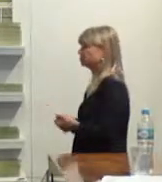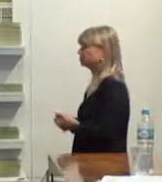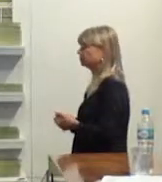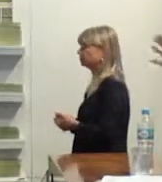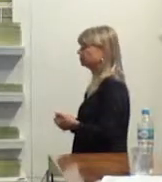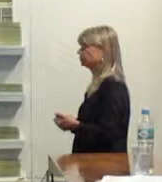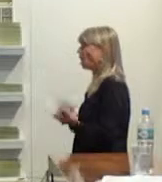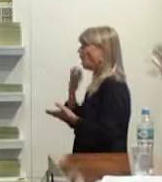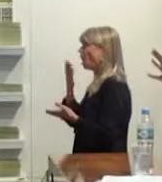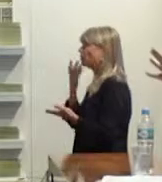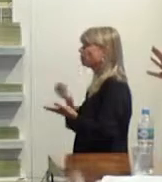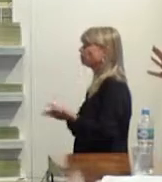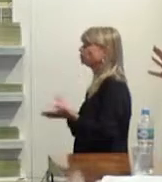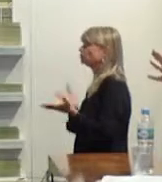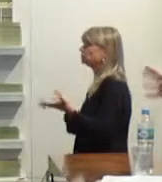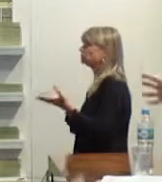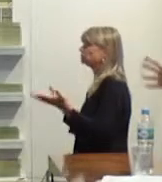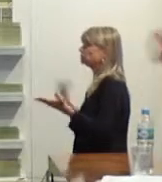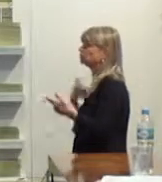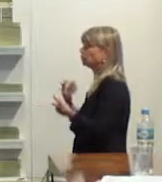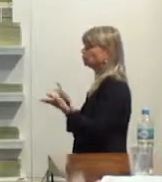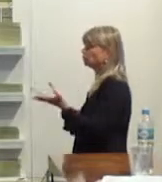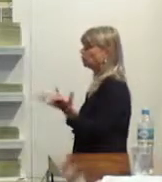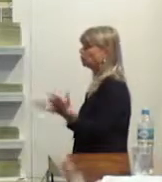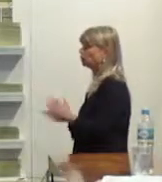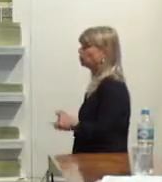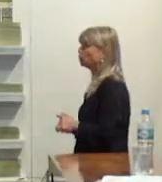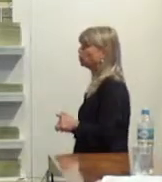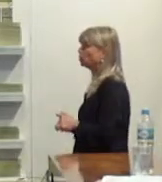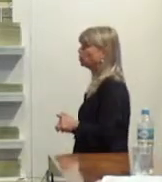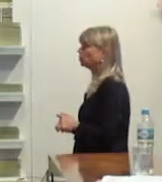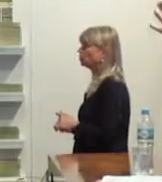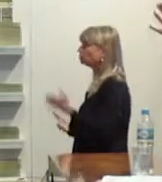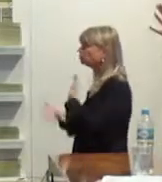Estamos hablando de un servicio público. Como tuvimos una